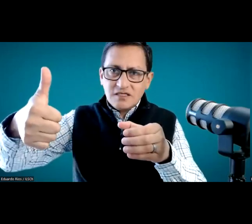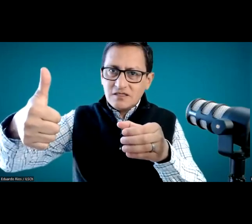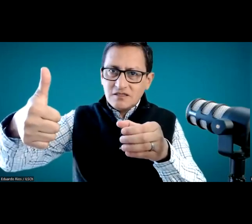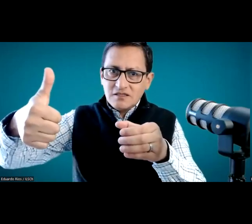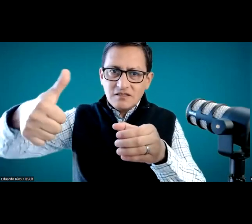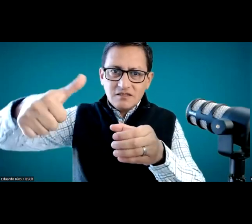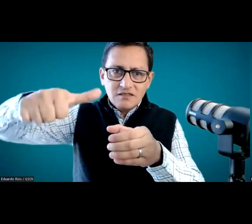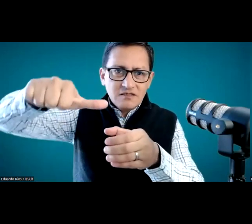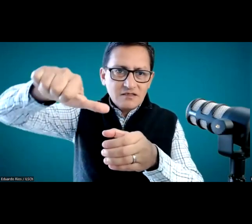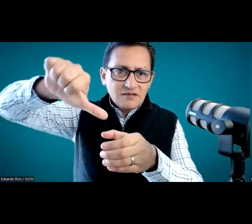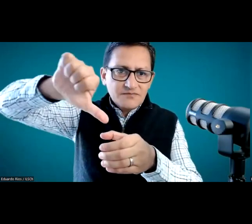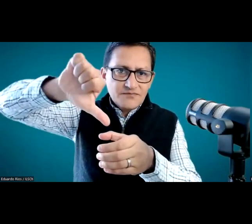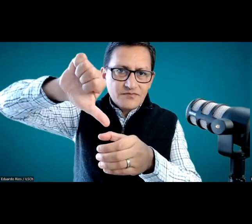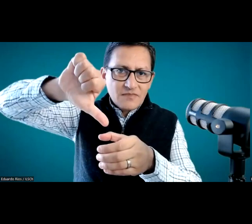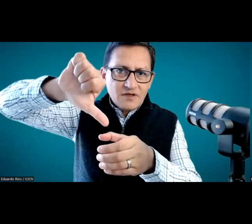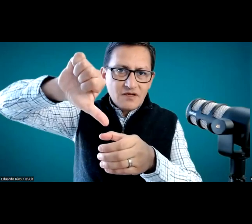así.